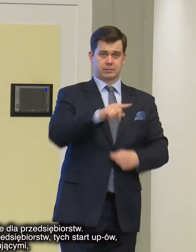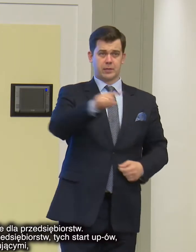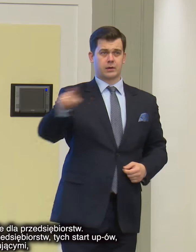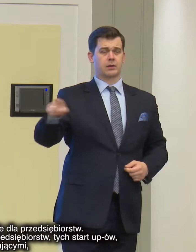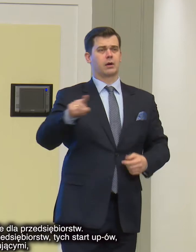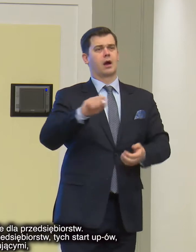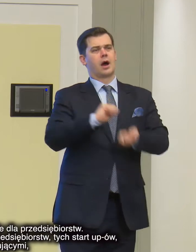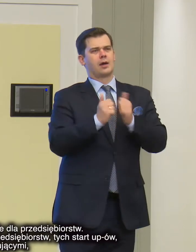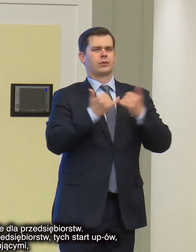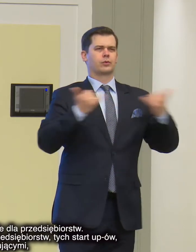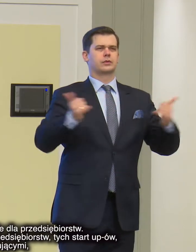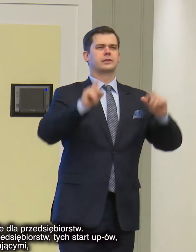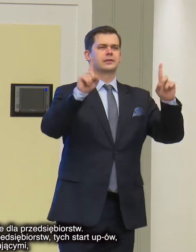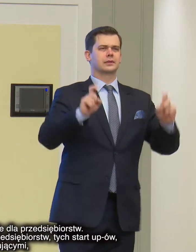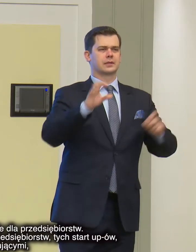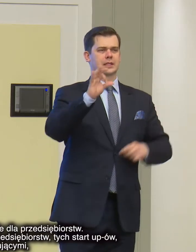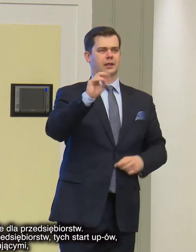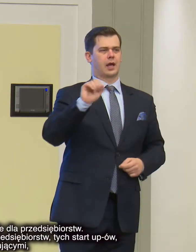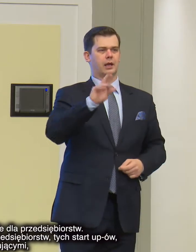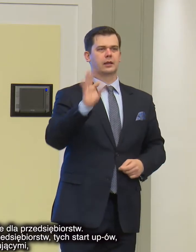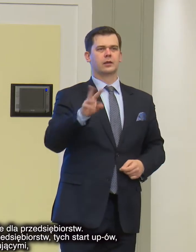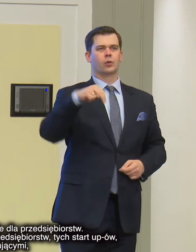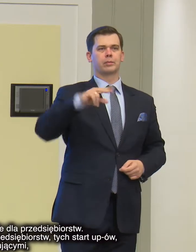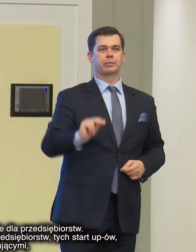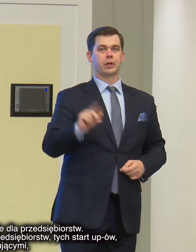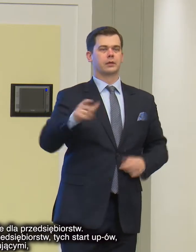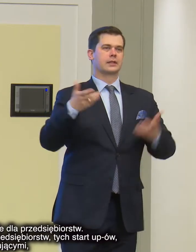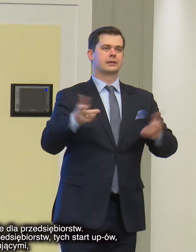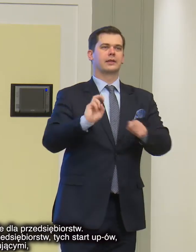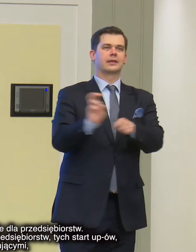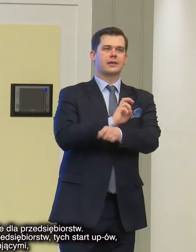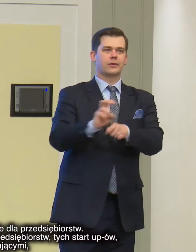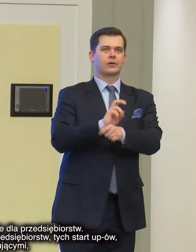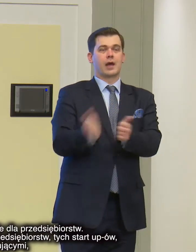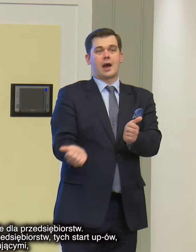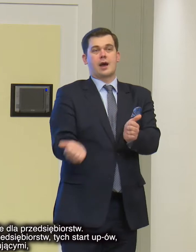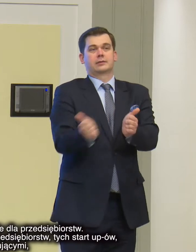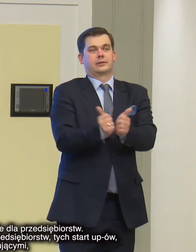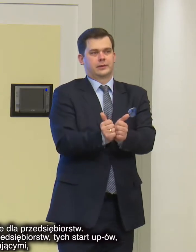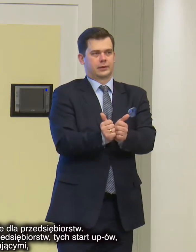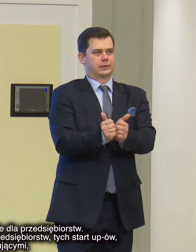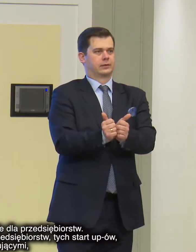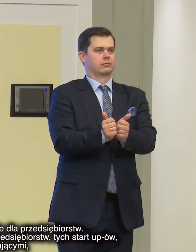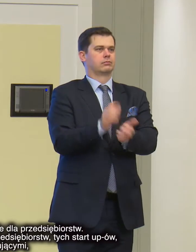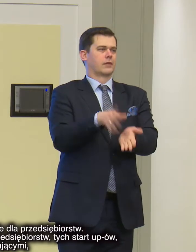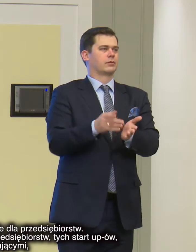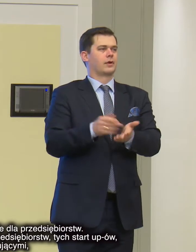tych startupów, które chciałyby się na przykład zająć technologiami